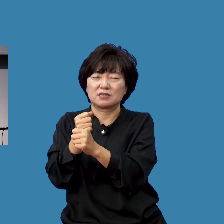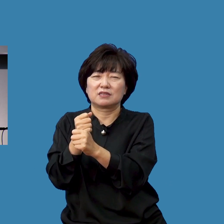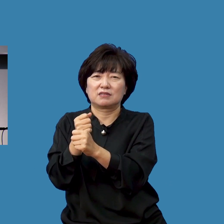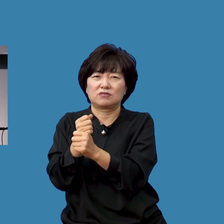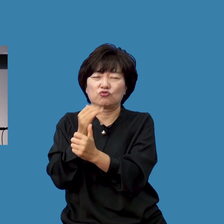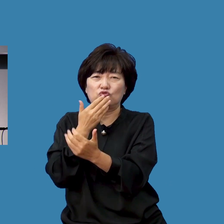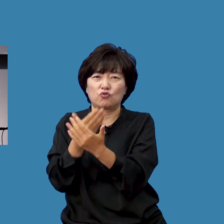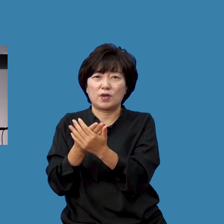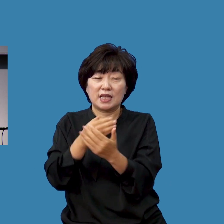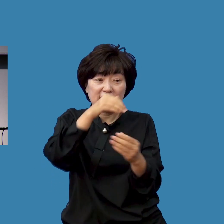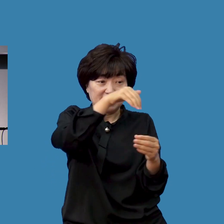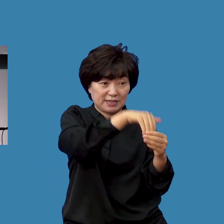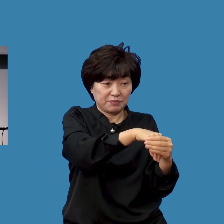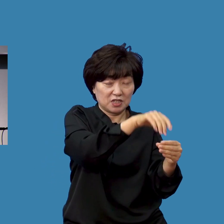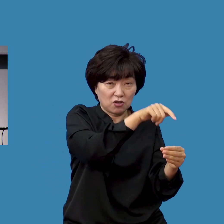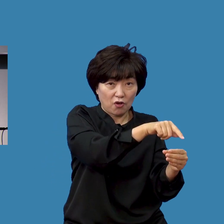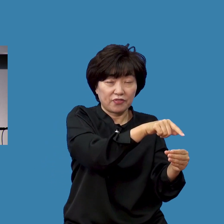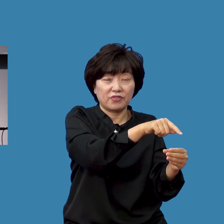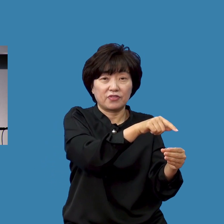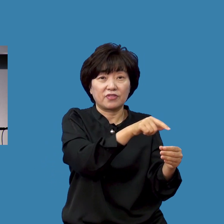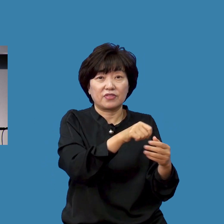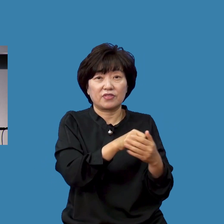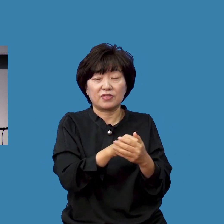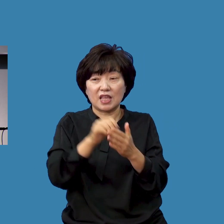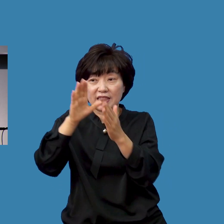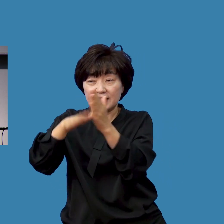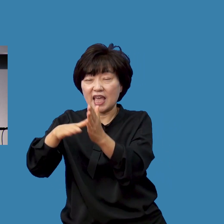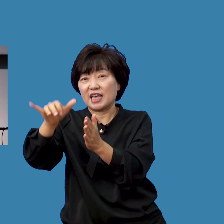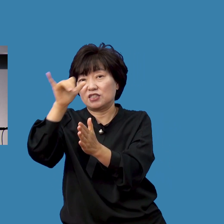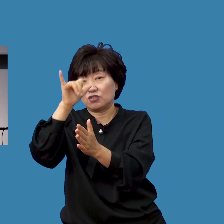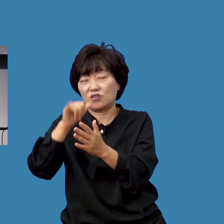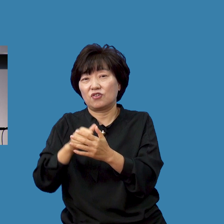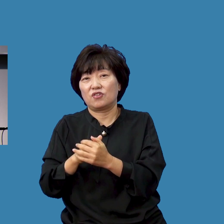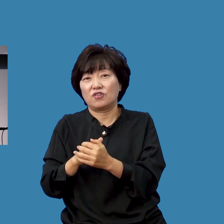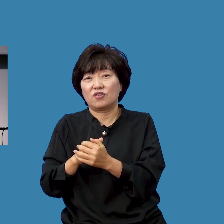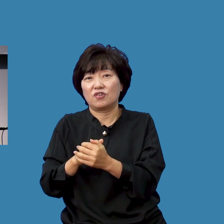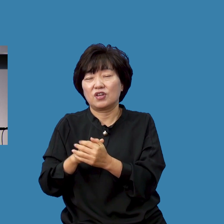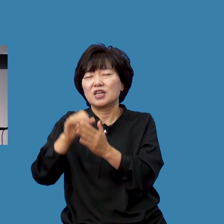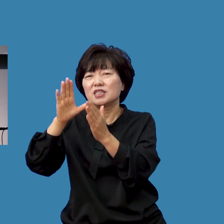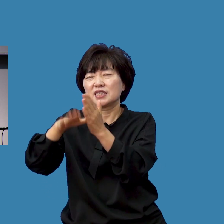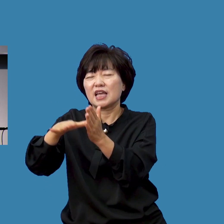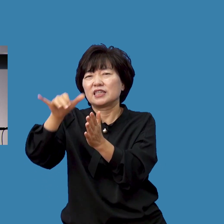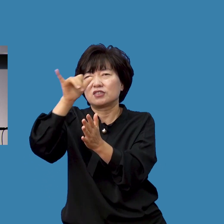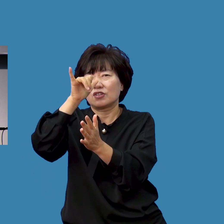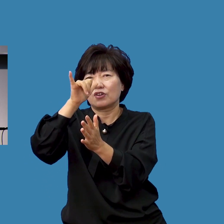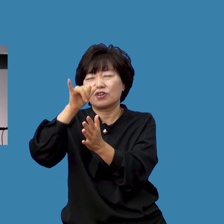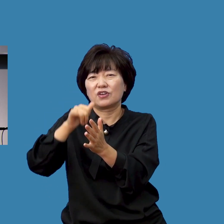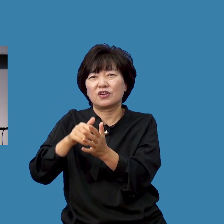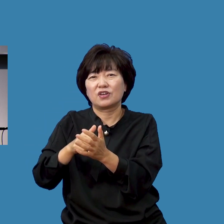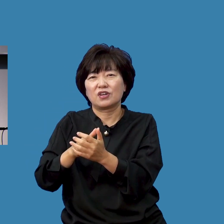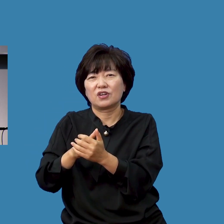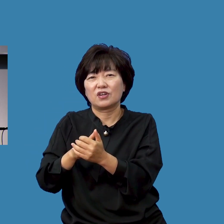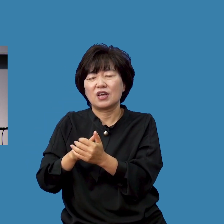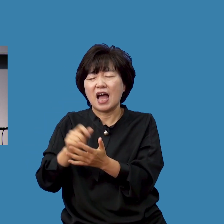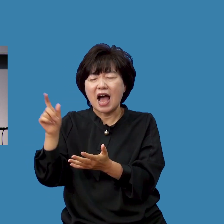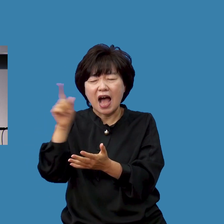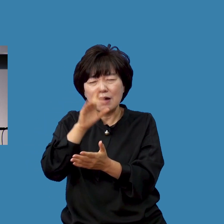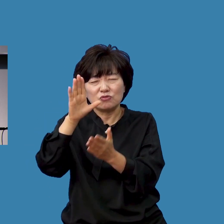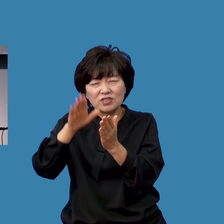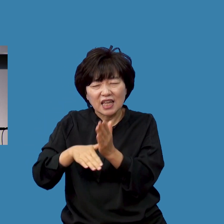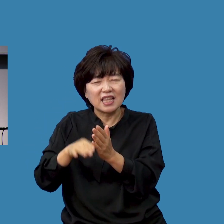무엇을 했느냐 못지않게 중요하더라고요. 심는 것에는 여러분 기억하십시오. 때가 있습니다. 때가